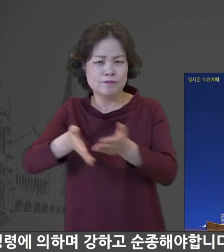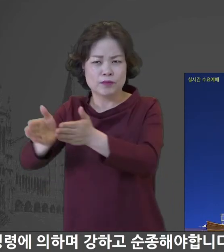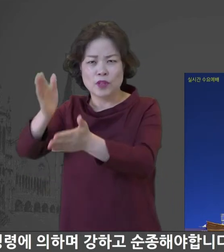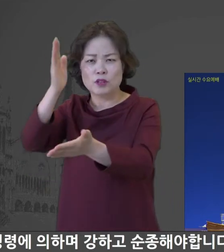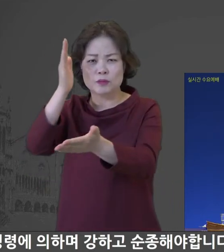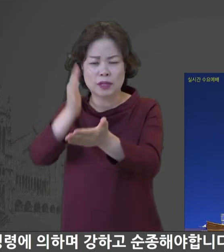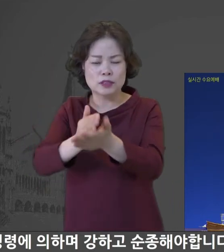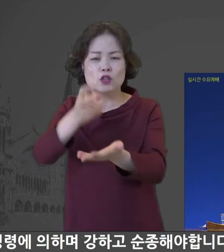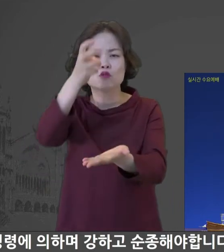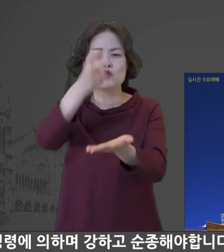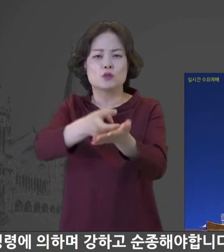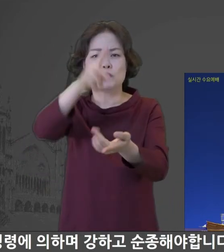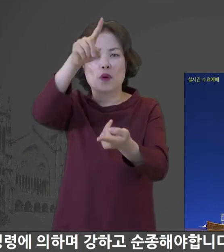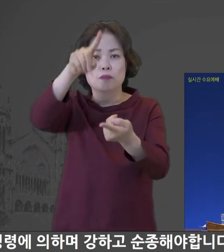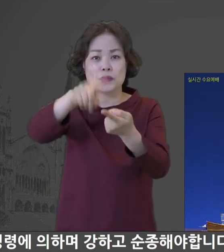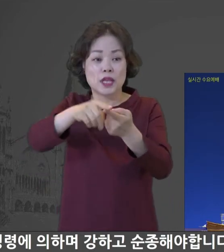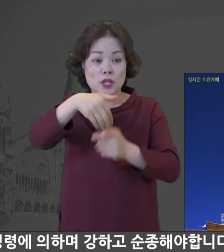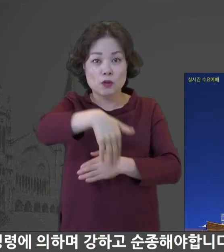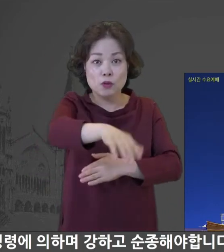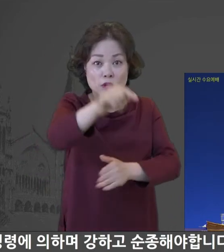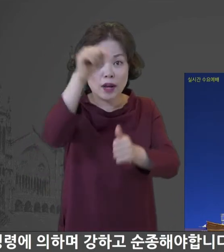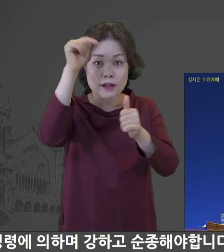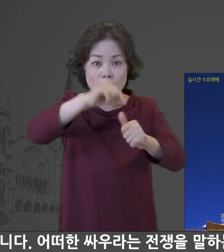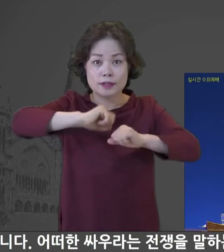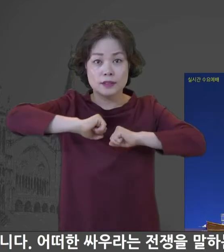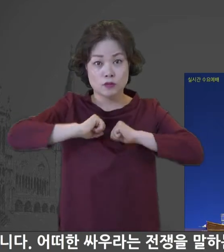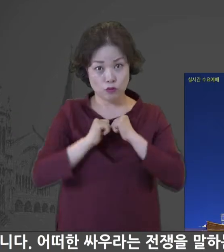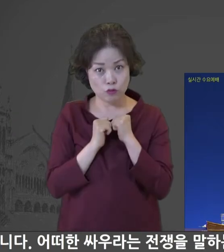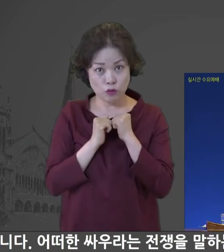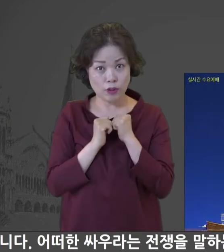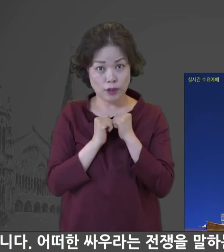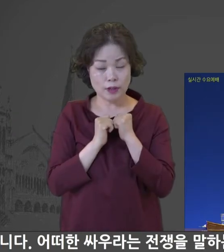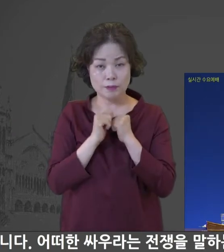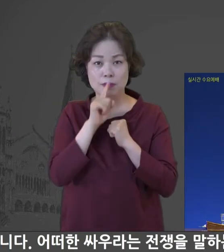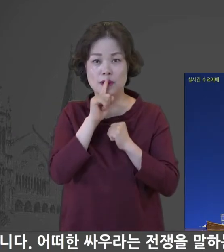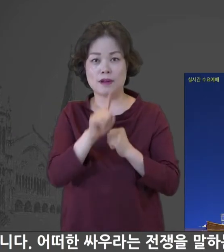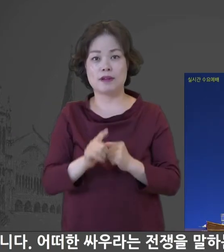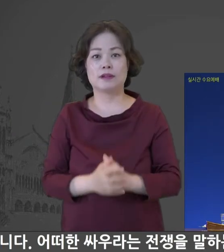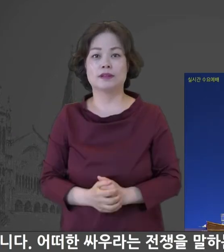길 그대로 가라는 것이죠. 그 율법을 그대로 지켜 행하라는 것입니다.